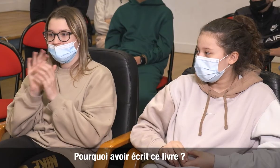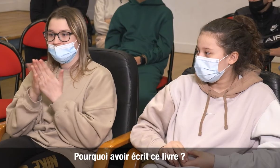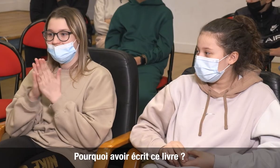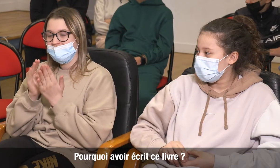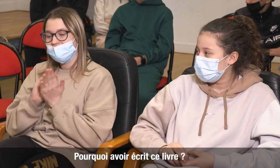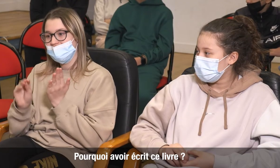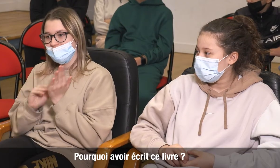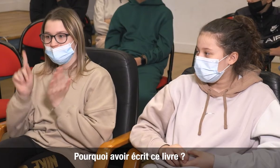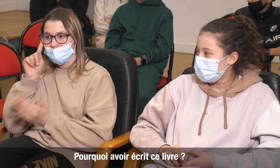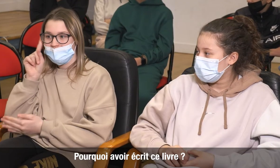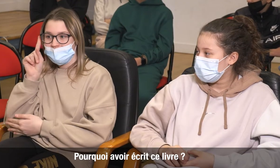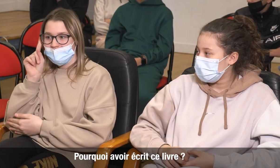Pourquoi avoir écrit ce livre ?